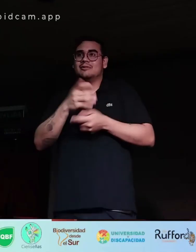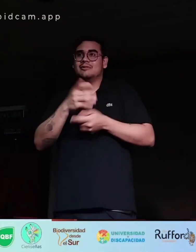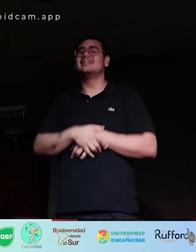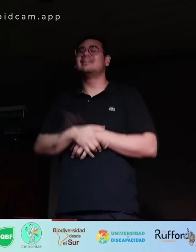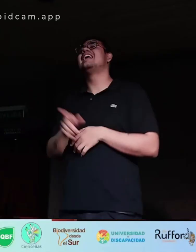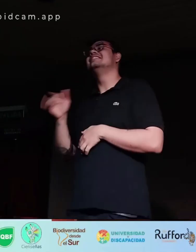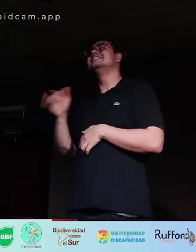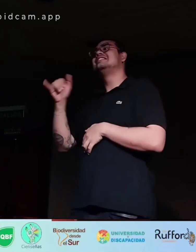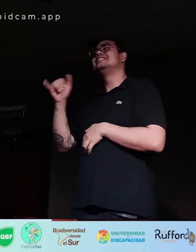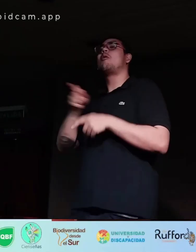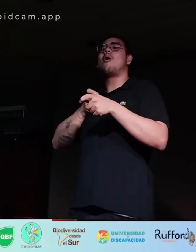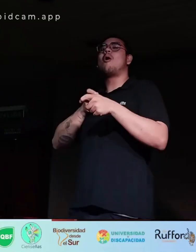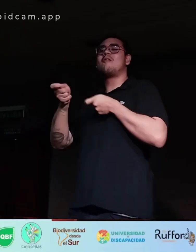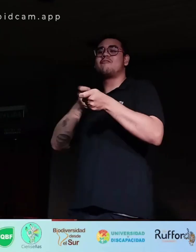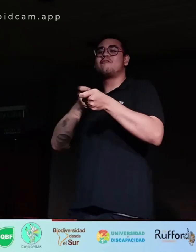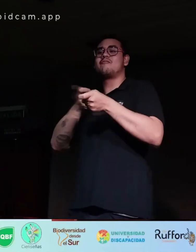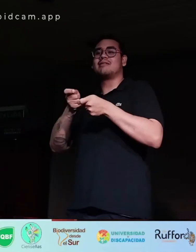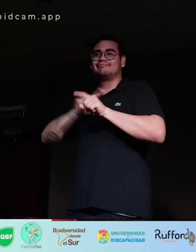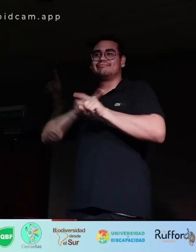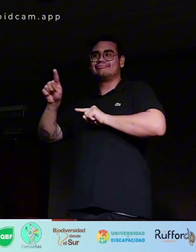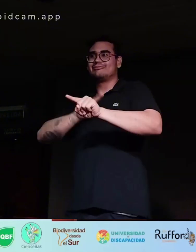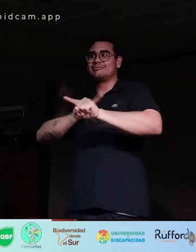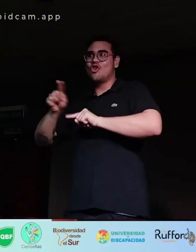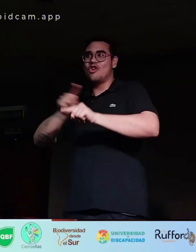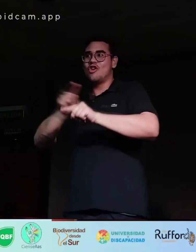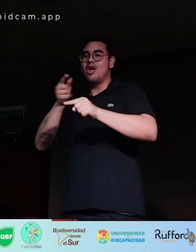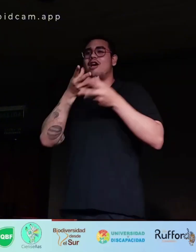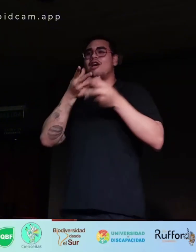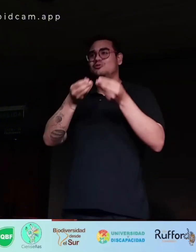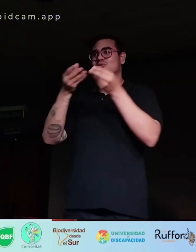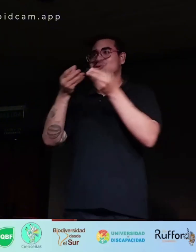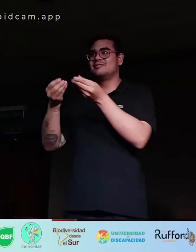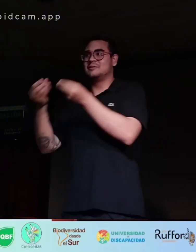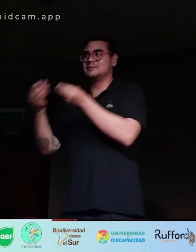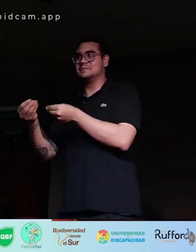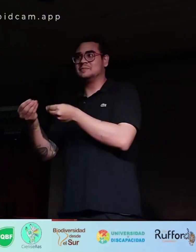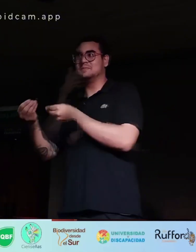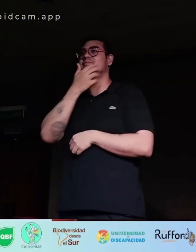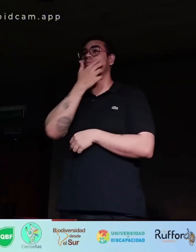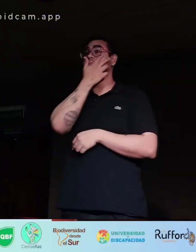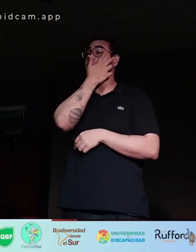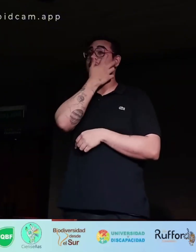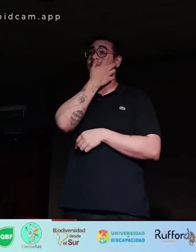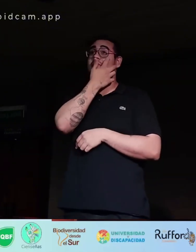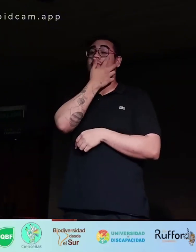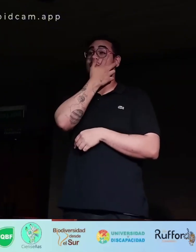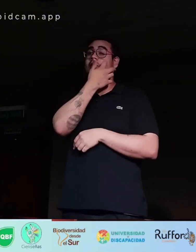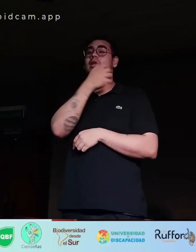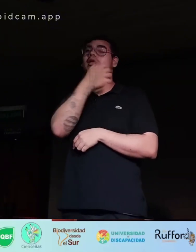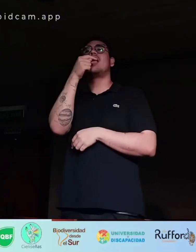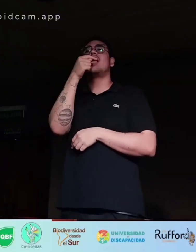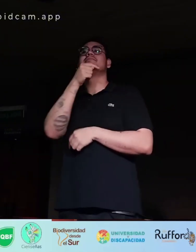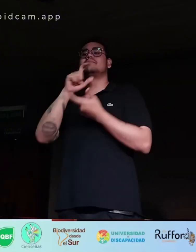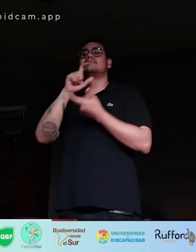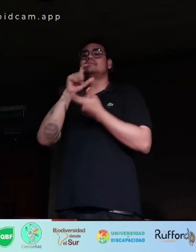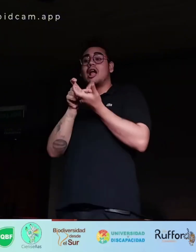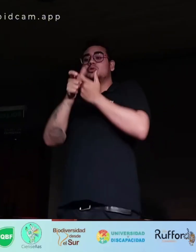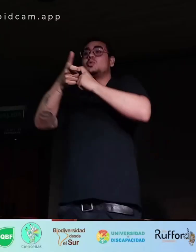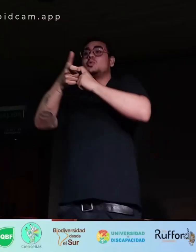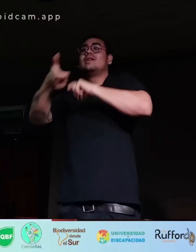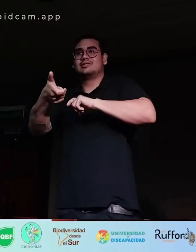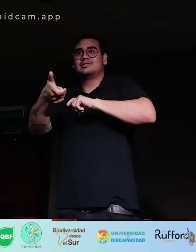ayudándolos. Y la versión 2 punto tanto por decirlo,